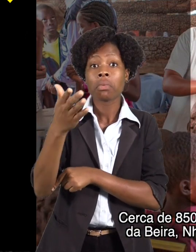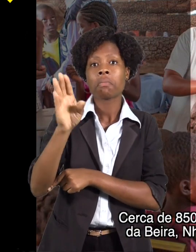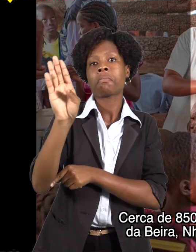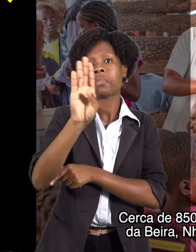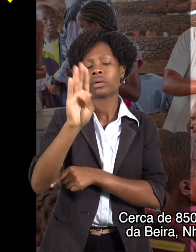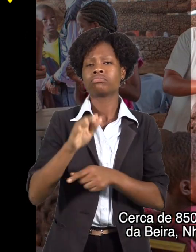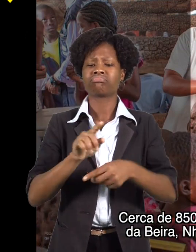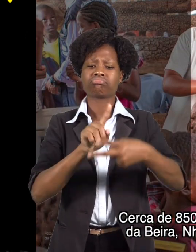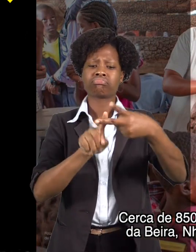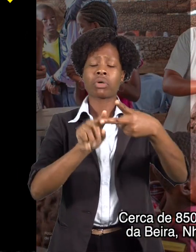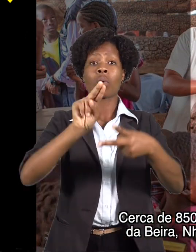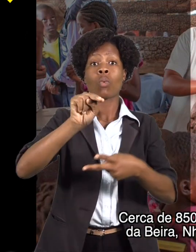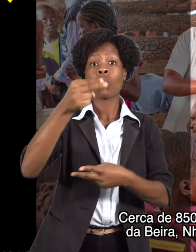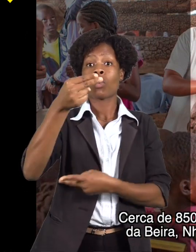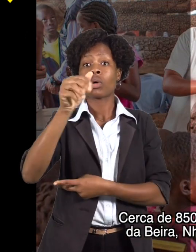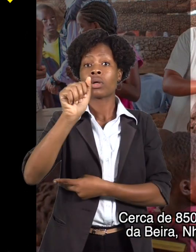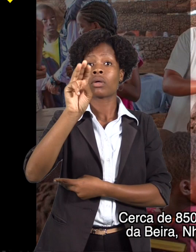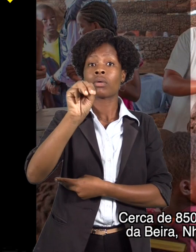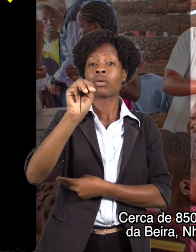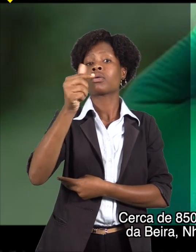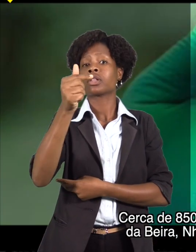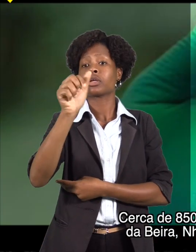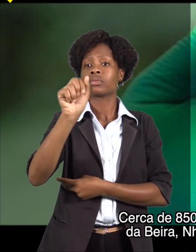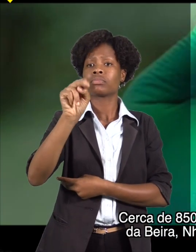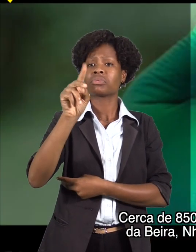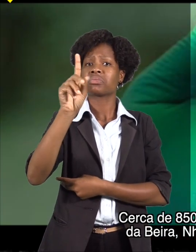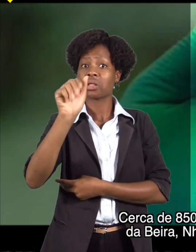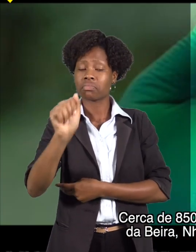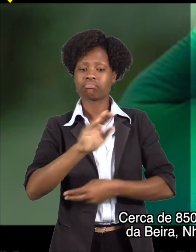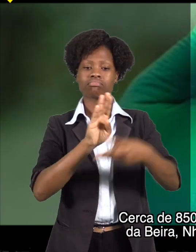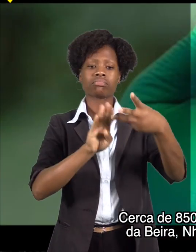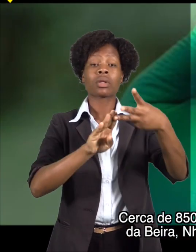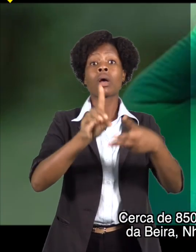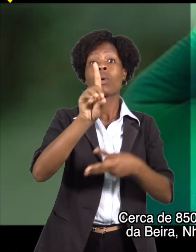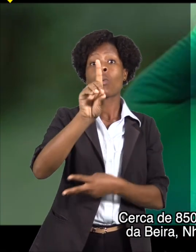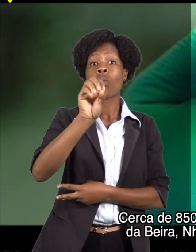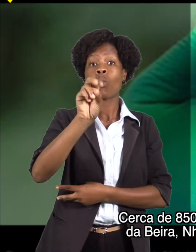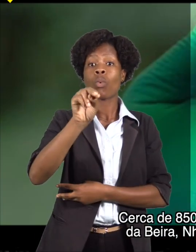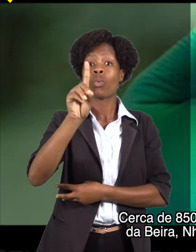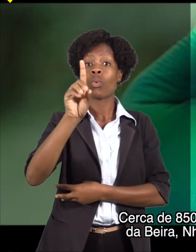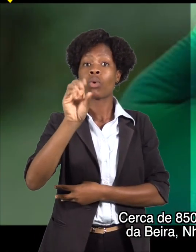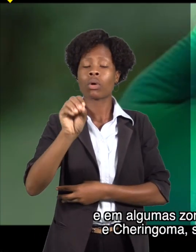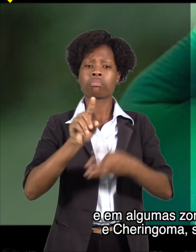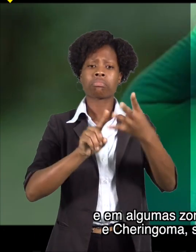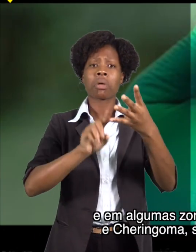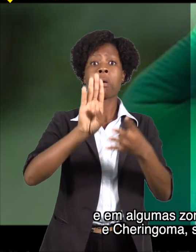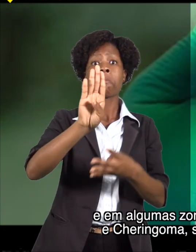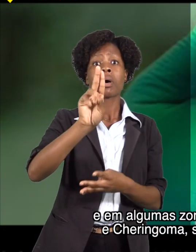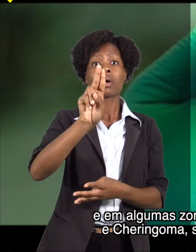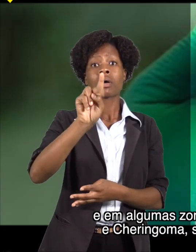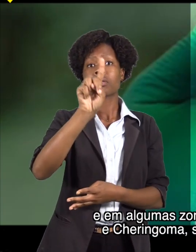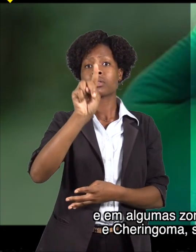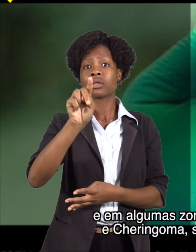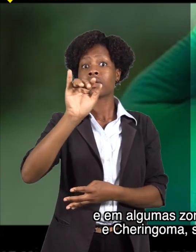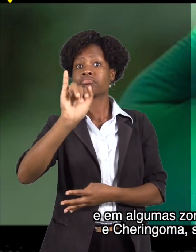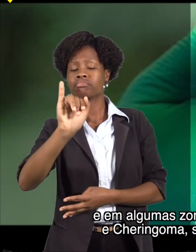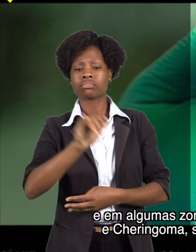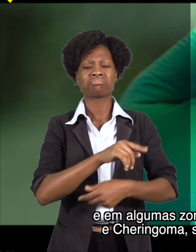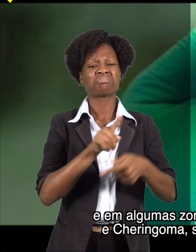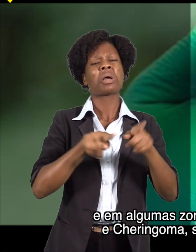850 mil pessoas dos distritos da Beira, Yamatanda, Dondo e Buzo e algumas zonas